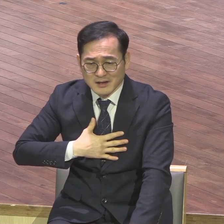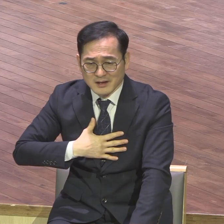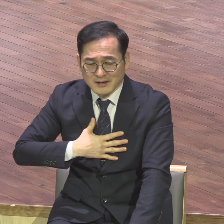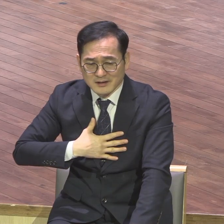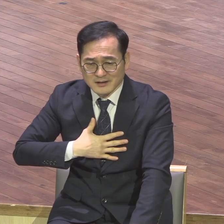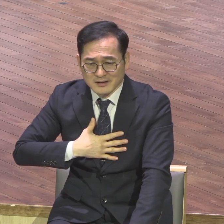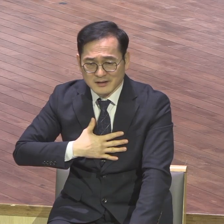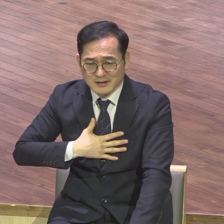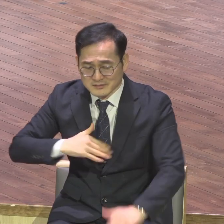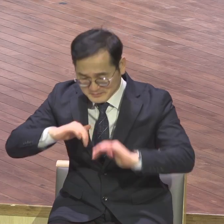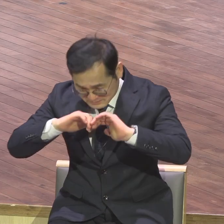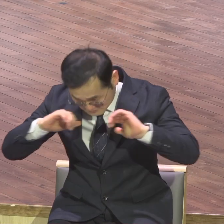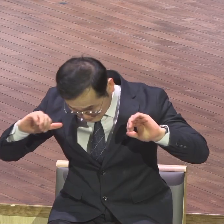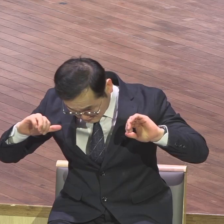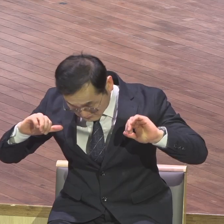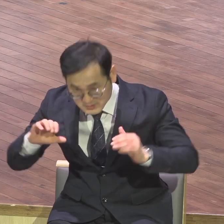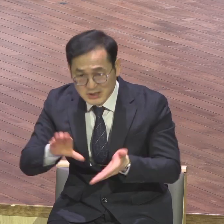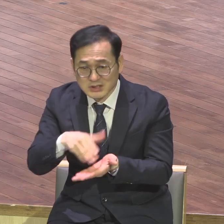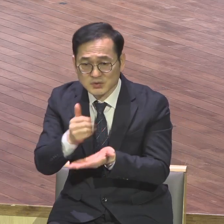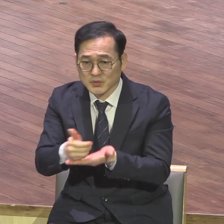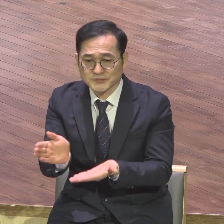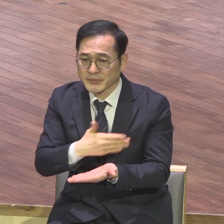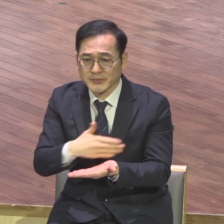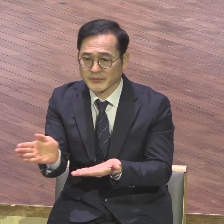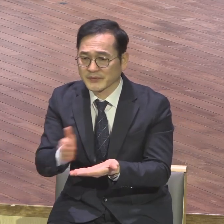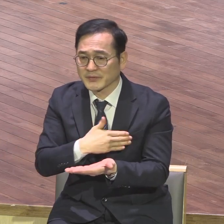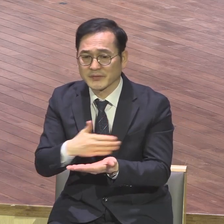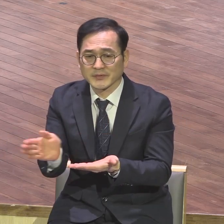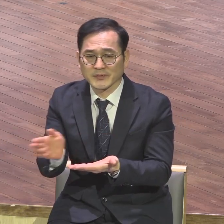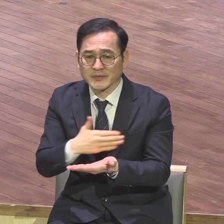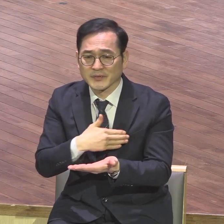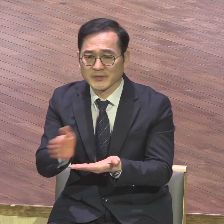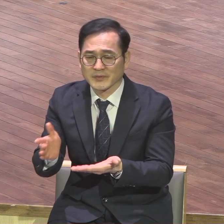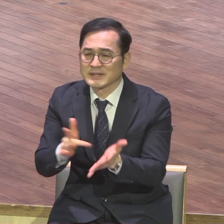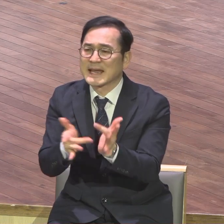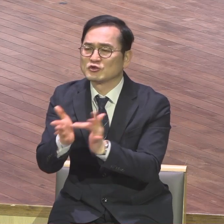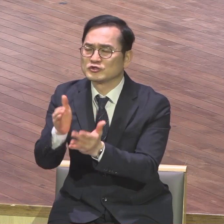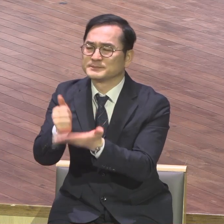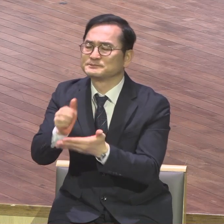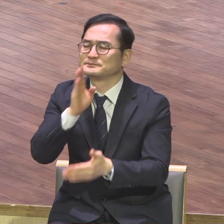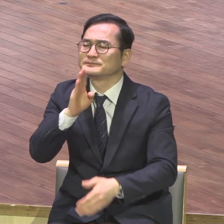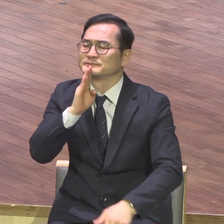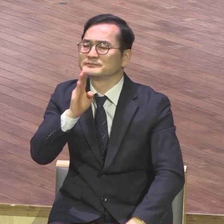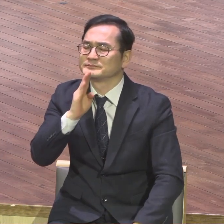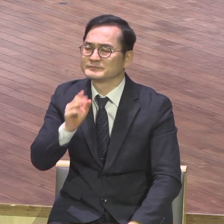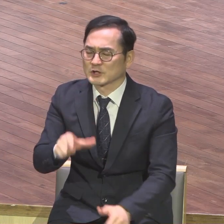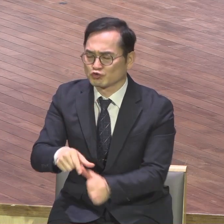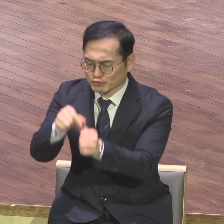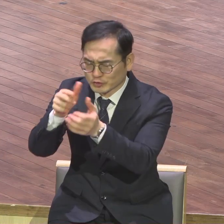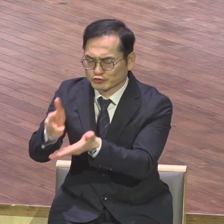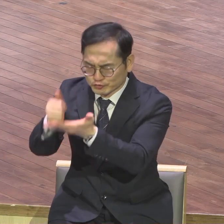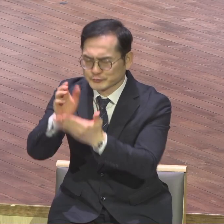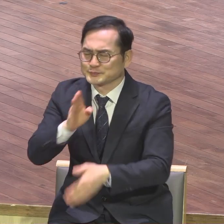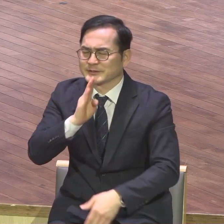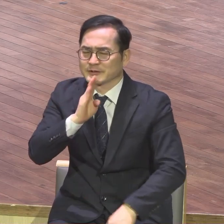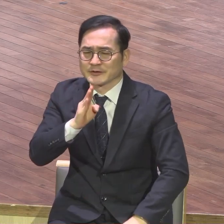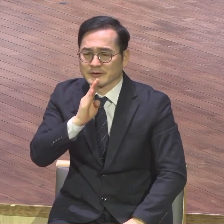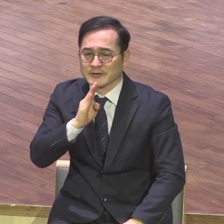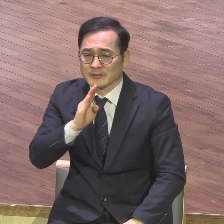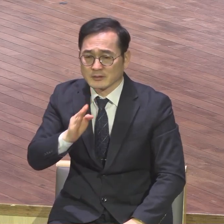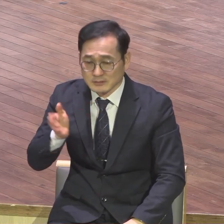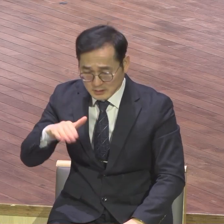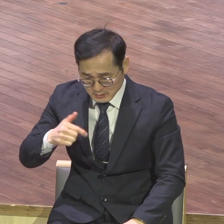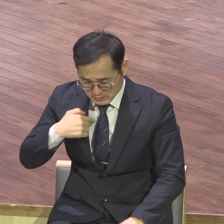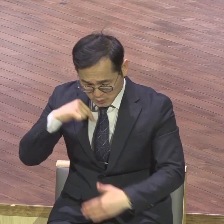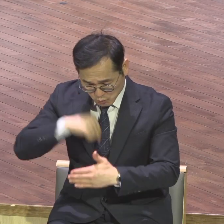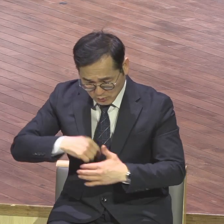그러면서 그리스도 누리지 못합니다. 당연한데 그리스도를 부르지 않습니다. 그리스도 안에 있는 그 비밀을 발견하지